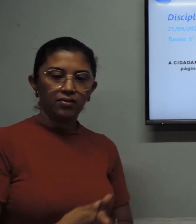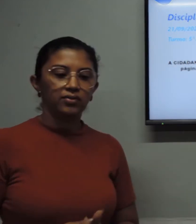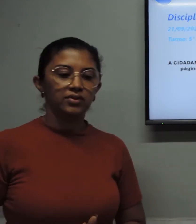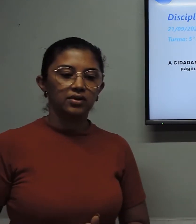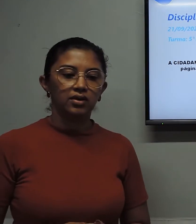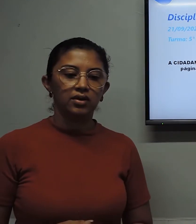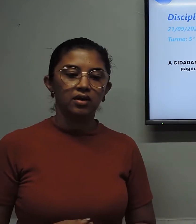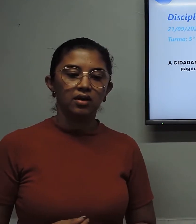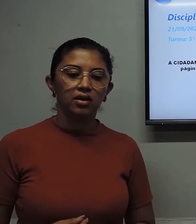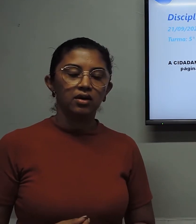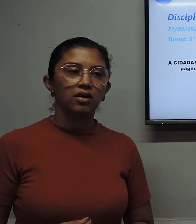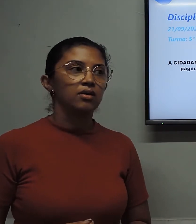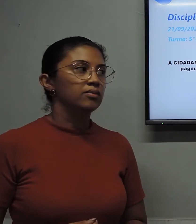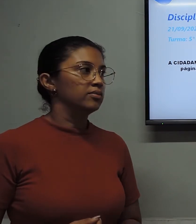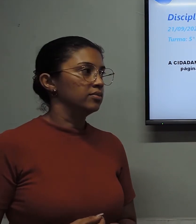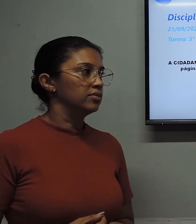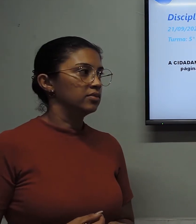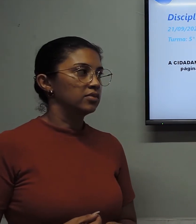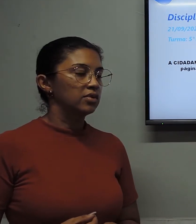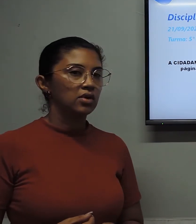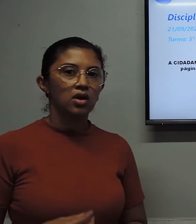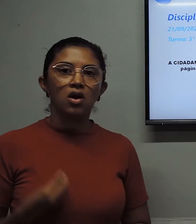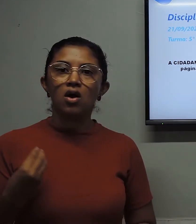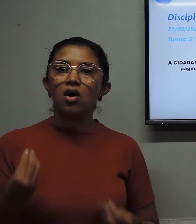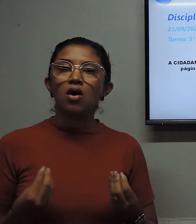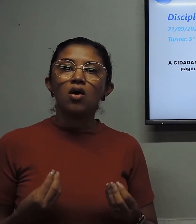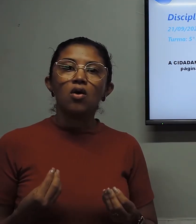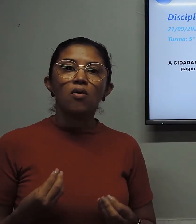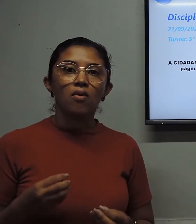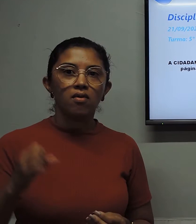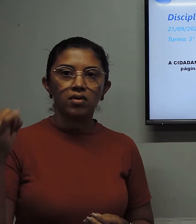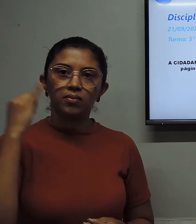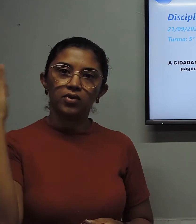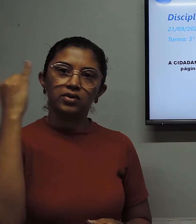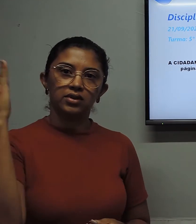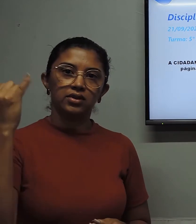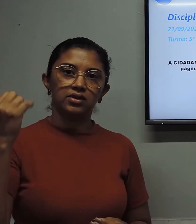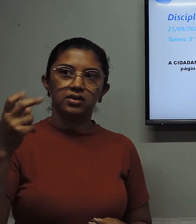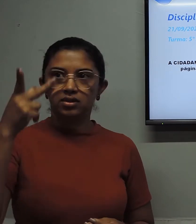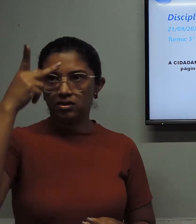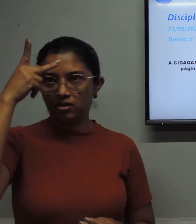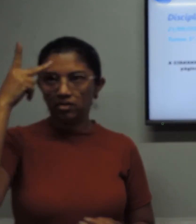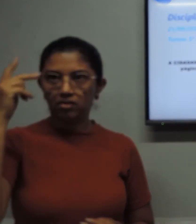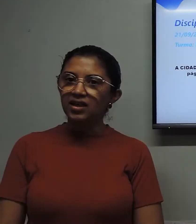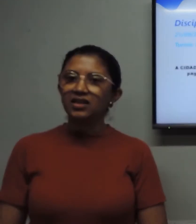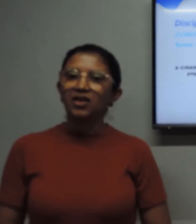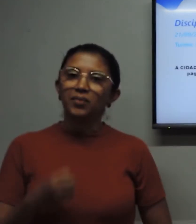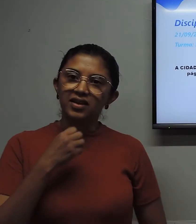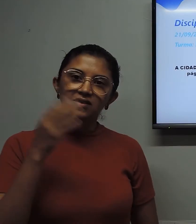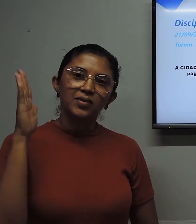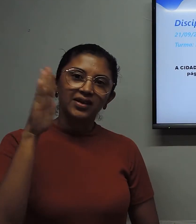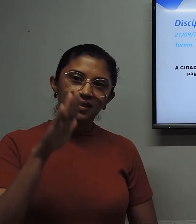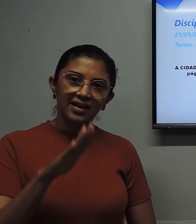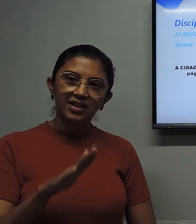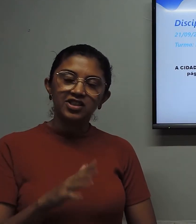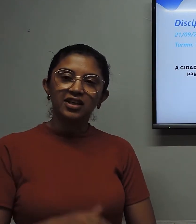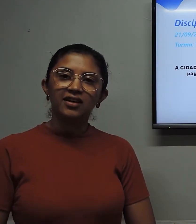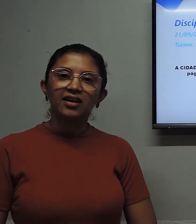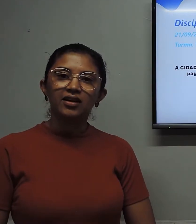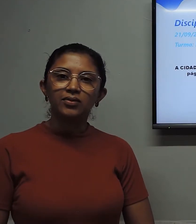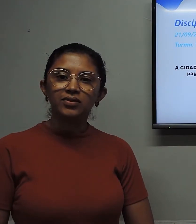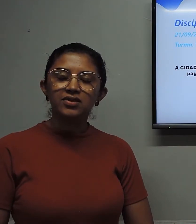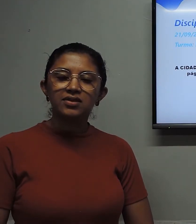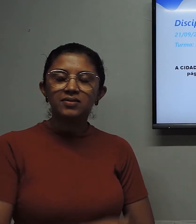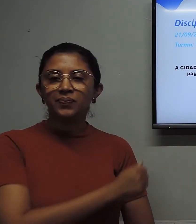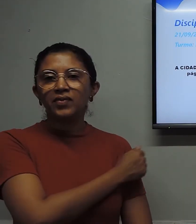Professora, fala para a gente qual a importância dessas pessoas dentro da sociedade. Então, boa tarde,